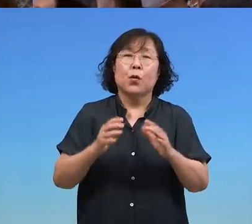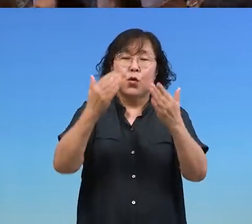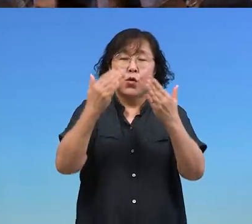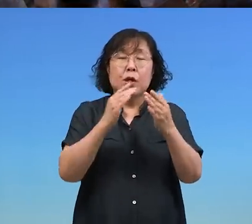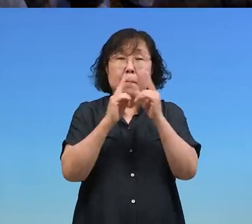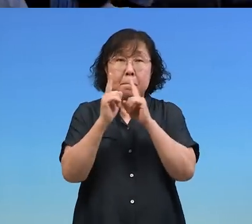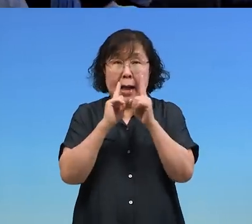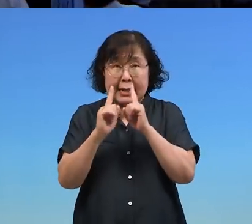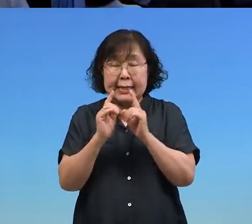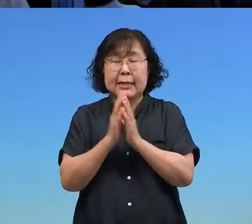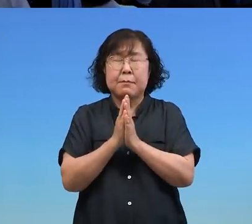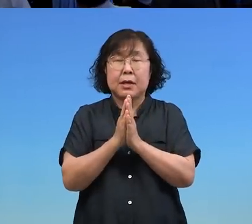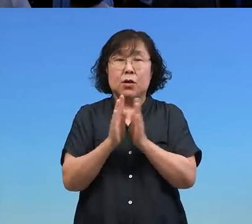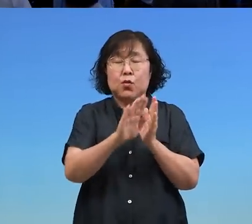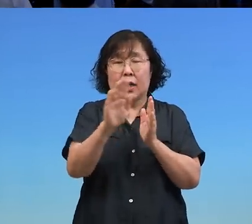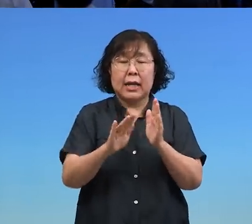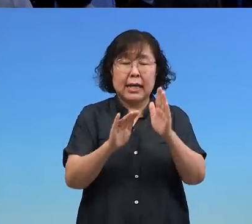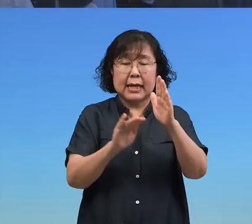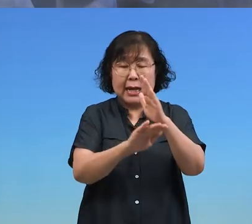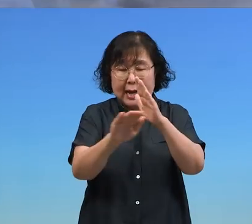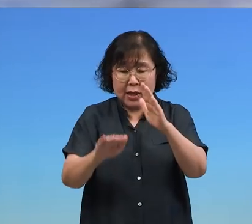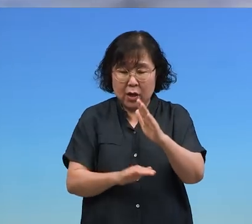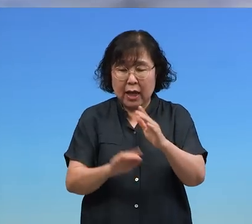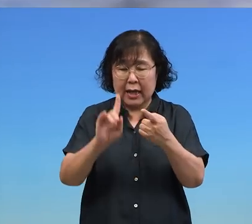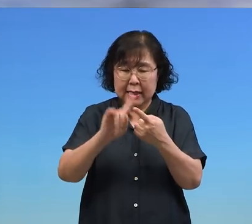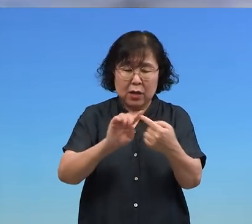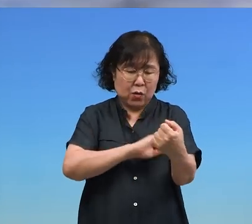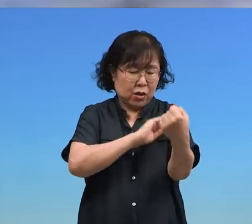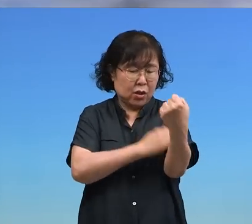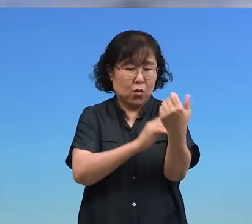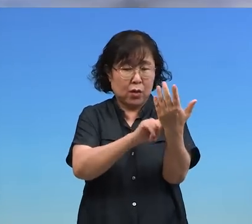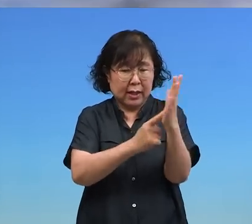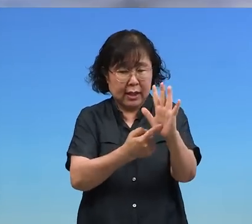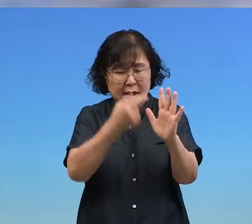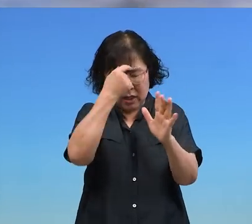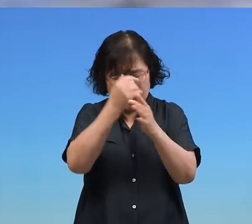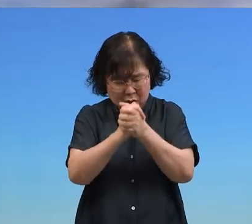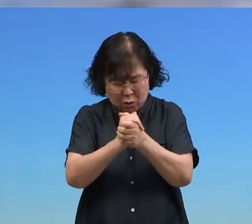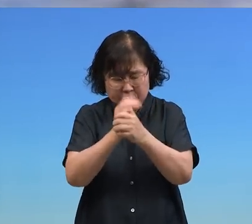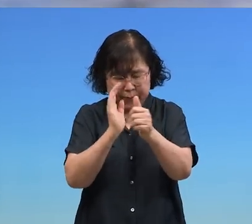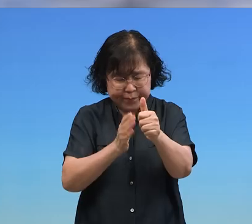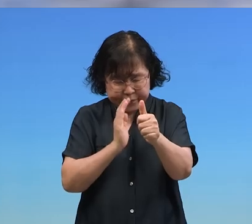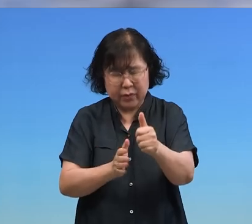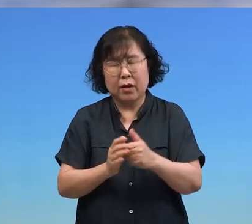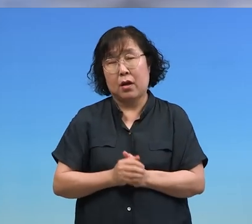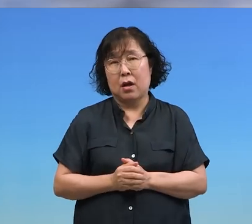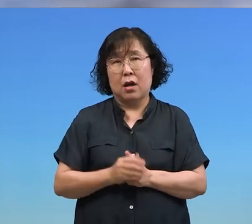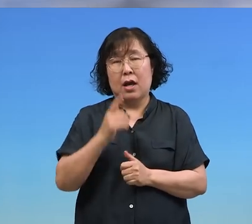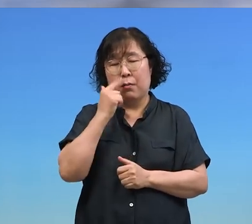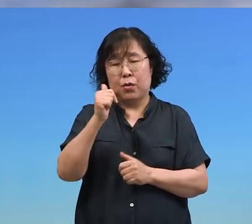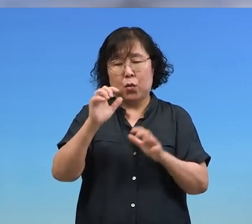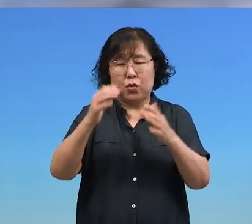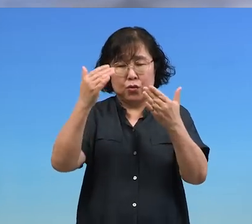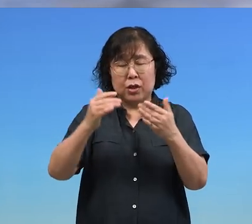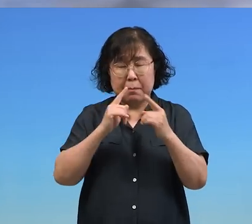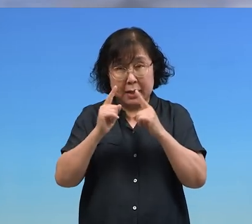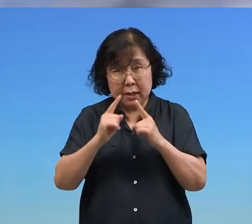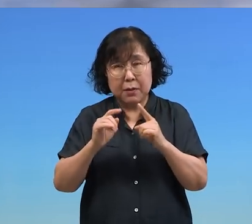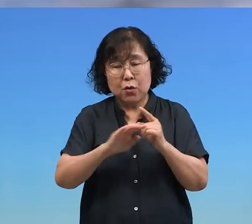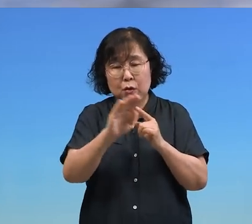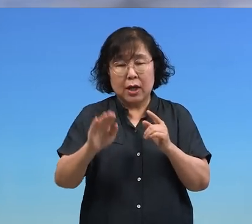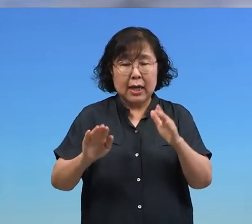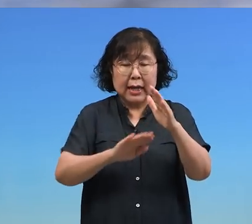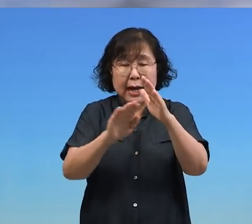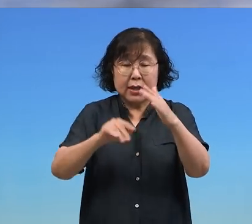오늘 주신 말씀 하나님 이게 우리 가정의 그대로 능력으로 나타나기를 기도하셔야 돼요 아버지 오늘 주신 이 말씀이